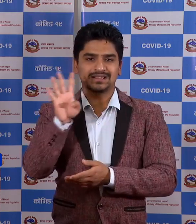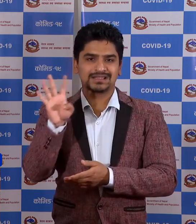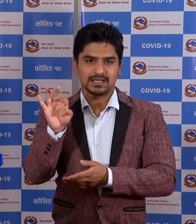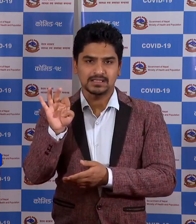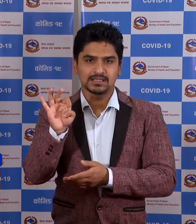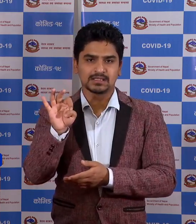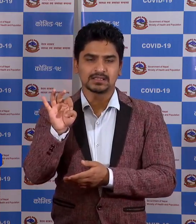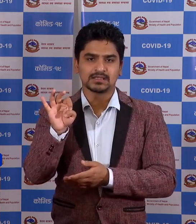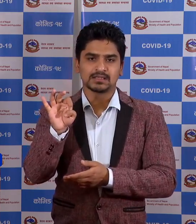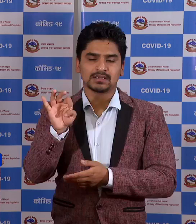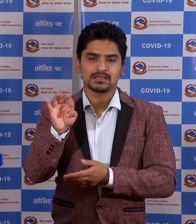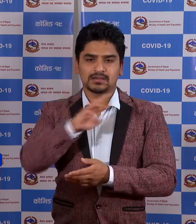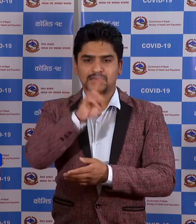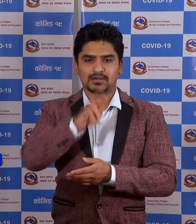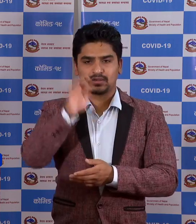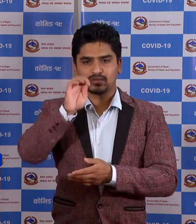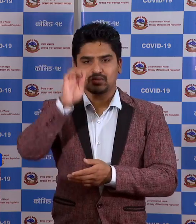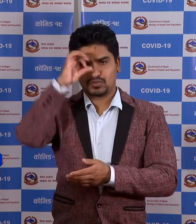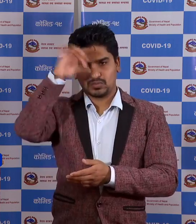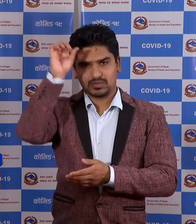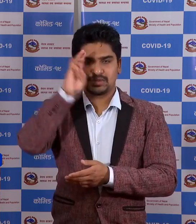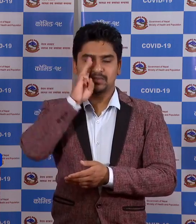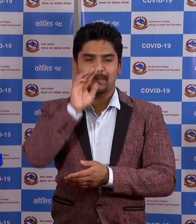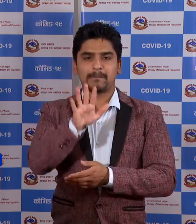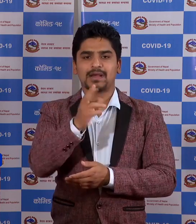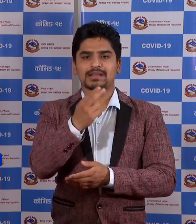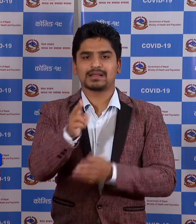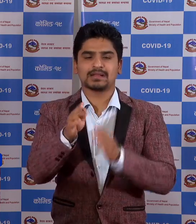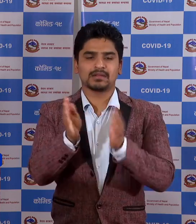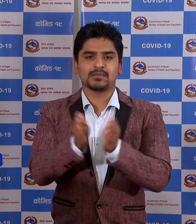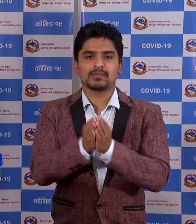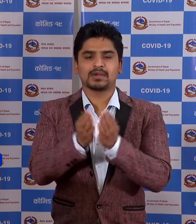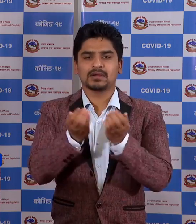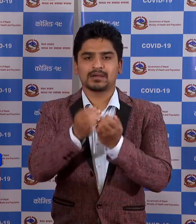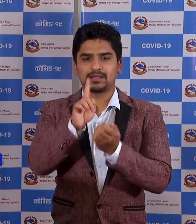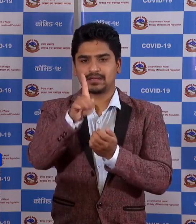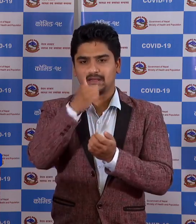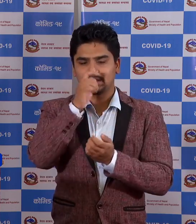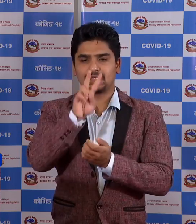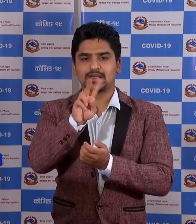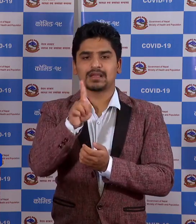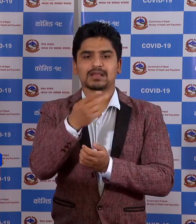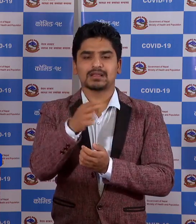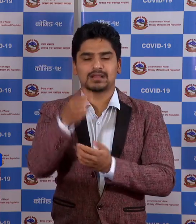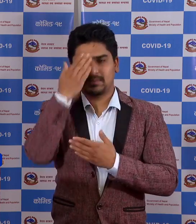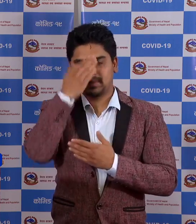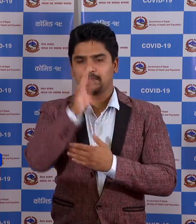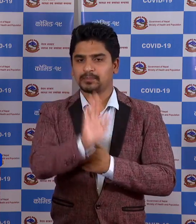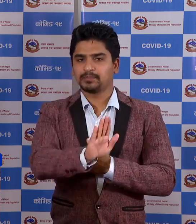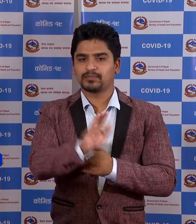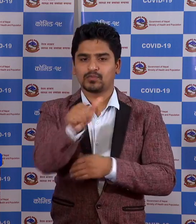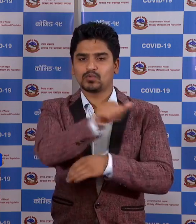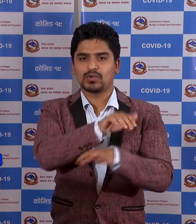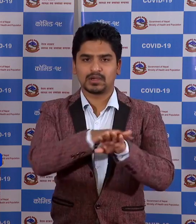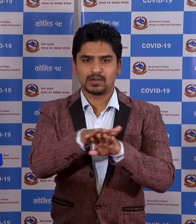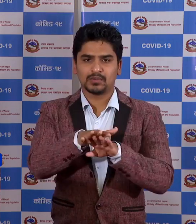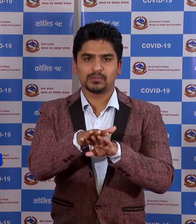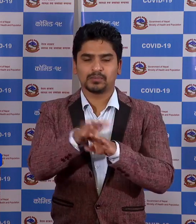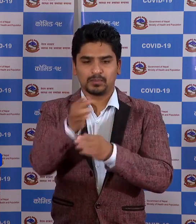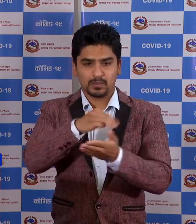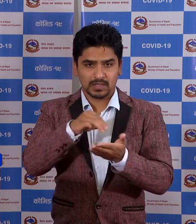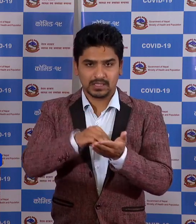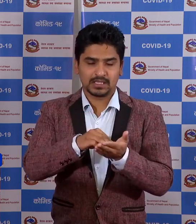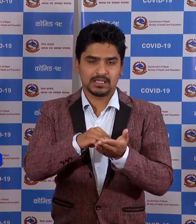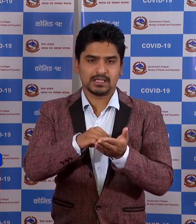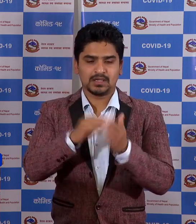40 र सुदूरपश्चिम प्रदेशमा 5 जना गरी कुल 121 रहनु भएको छ। उहाँहरू